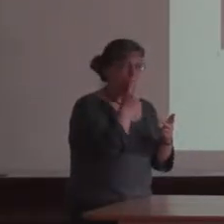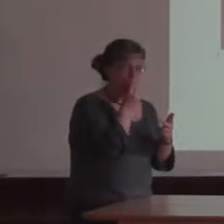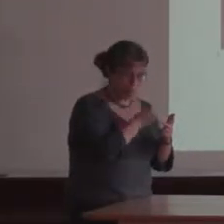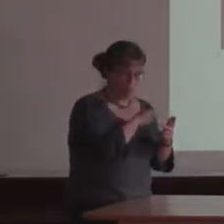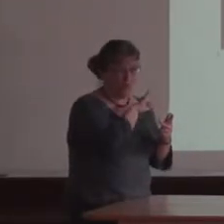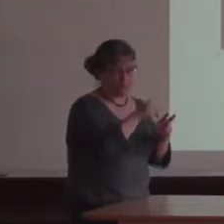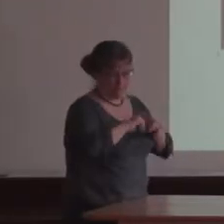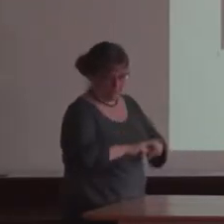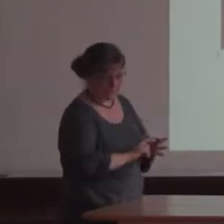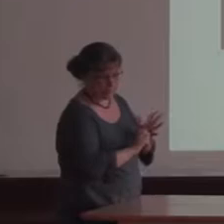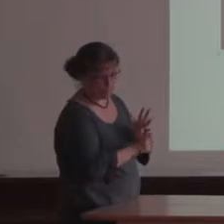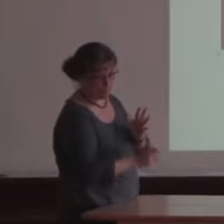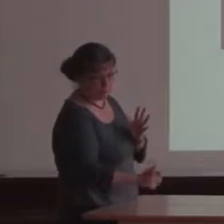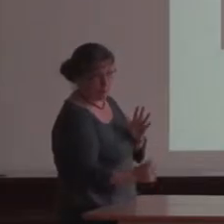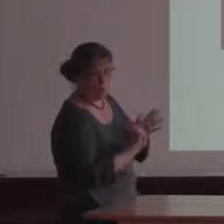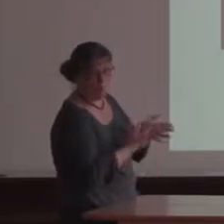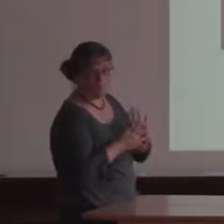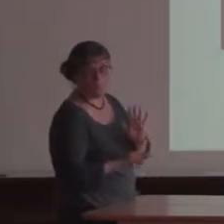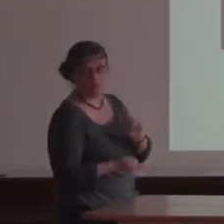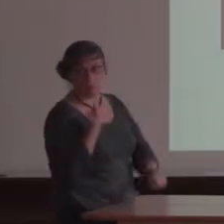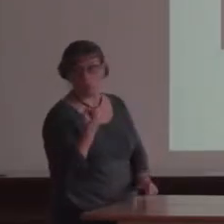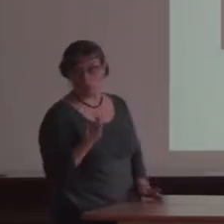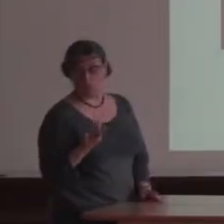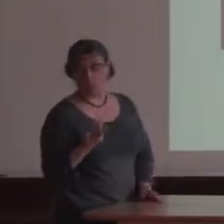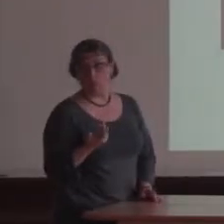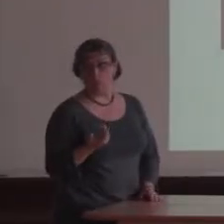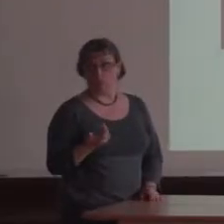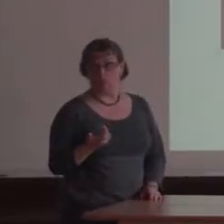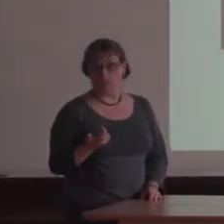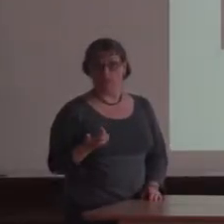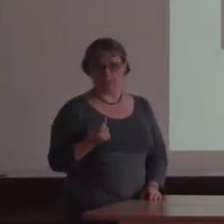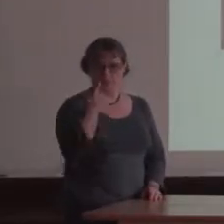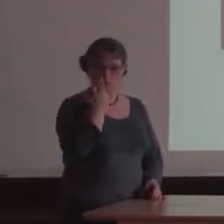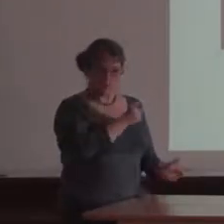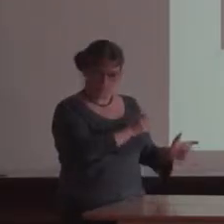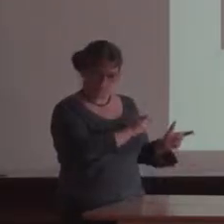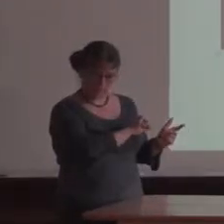tests a la possibilité d'aller jusqu'au bout. Et comme ça, je peux voir si tout est ouvert éventuellement à la fin.